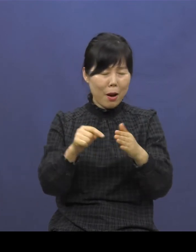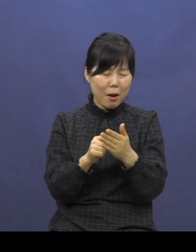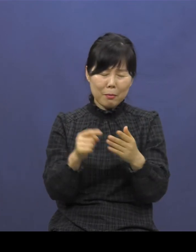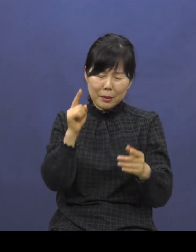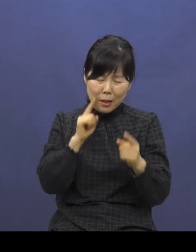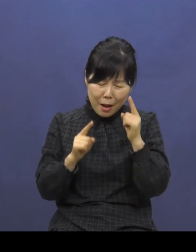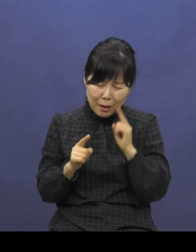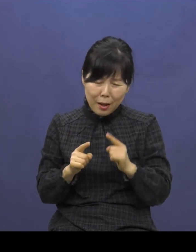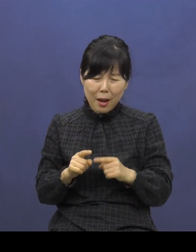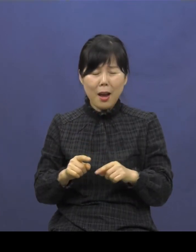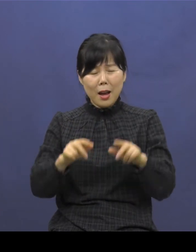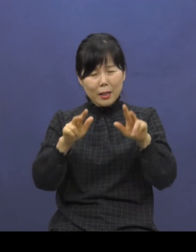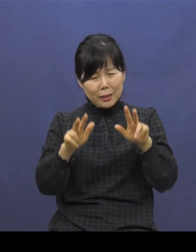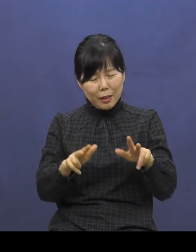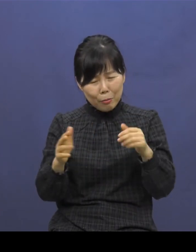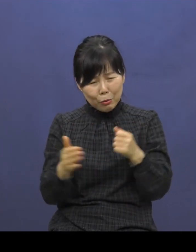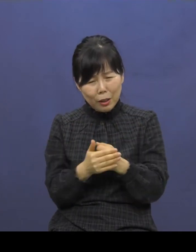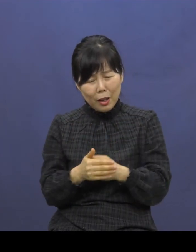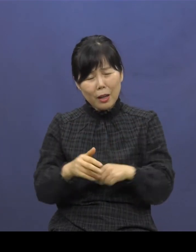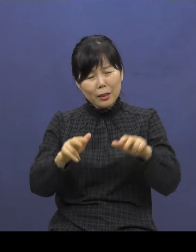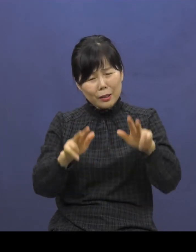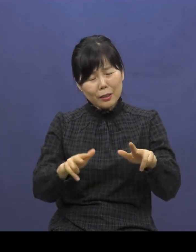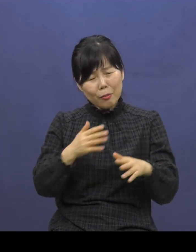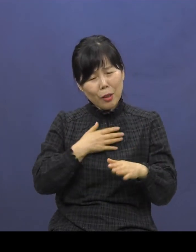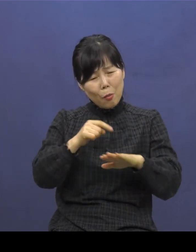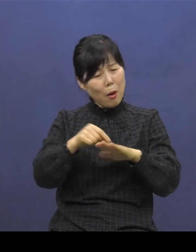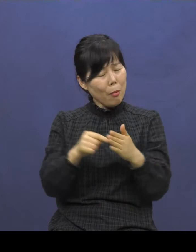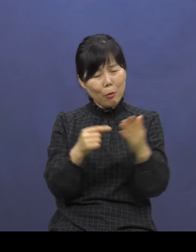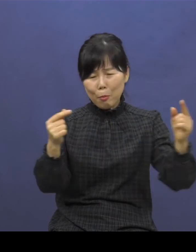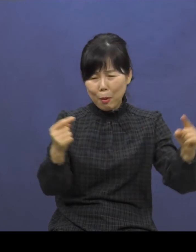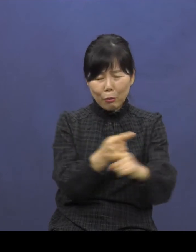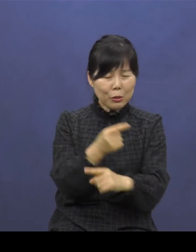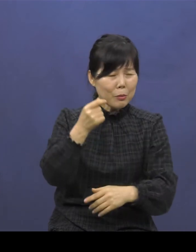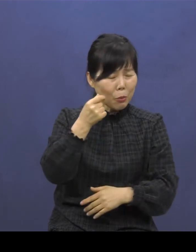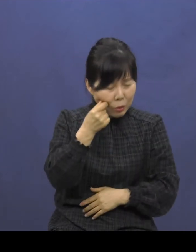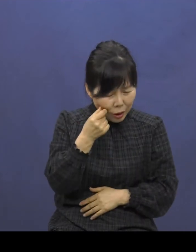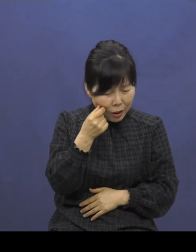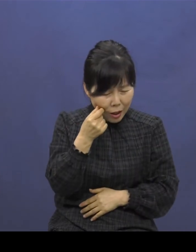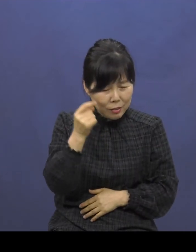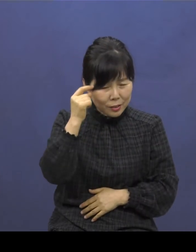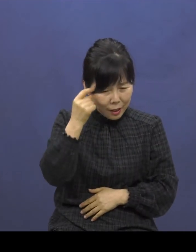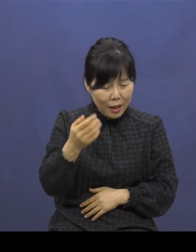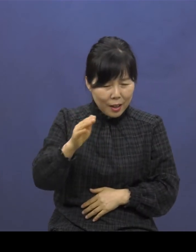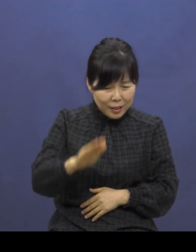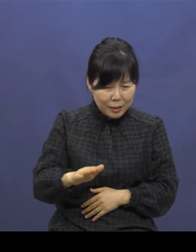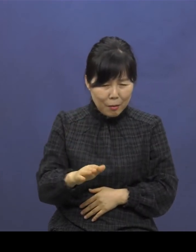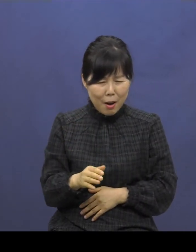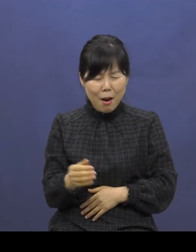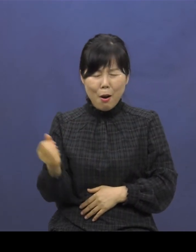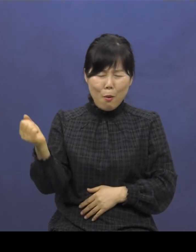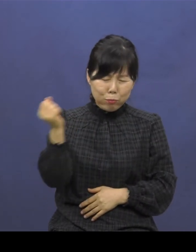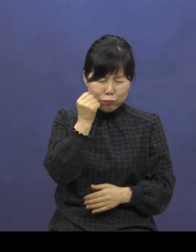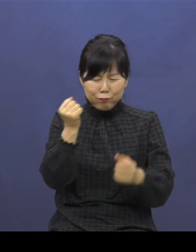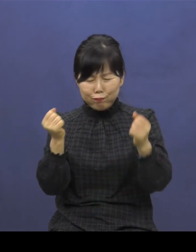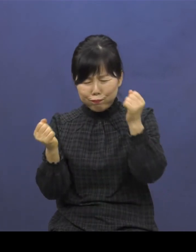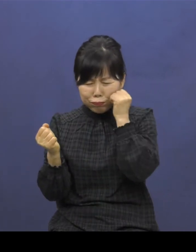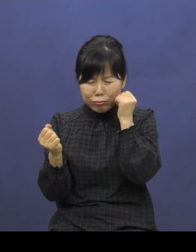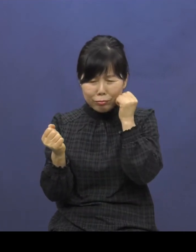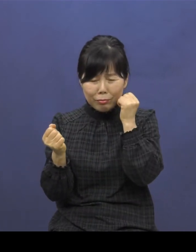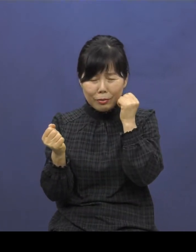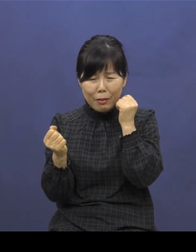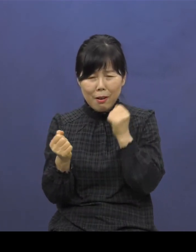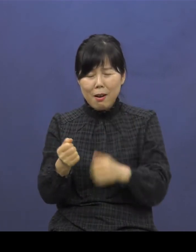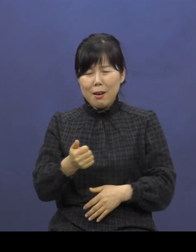대로 상해서 이젠 나도 내 이 마음을 갖다가 정말 되돌릴 수 없다고 그렇게 생각이 된다 할지라도, 망신을 당할 대로